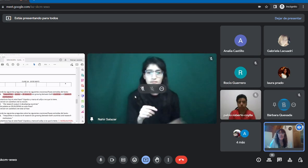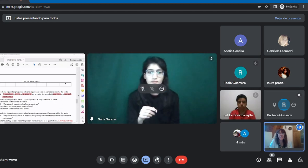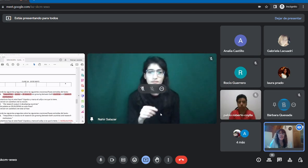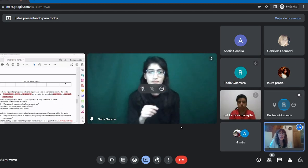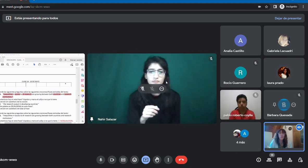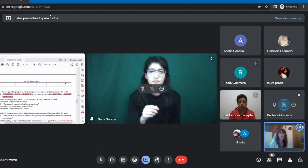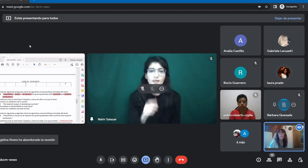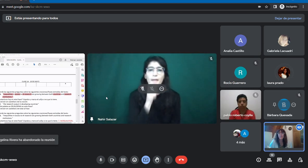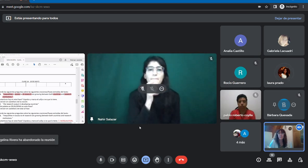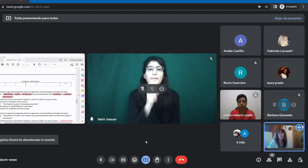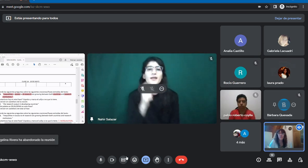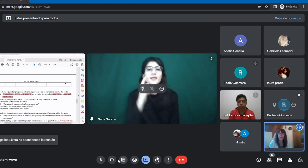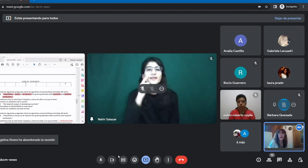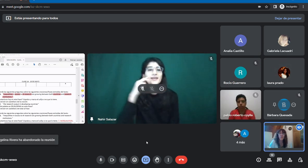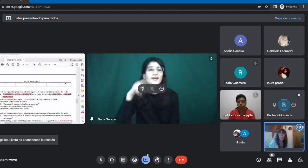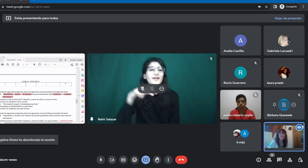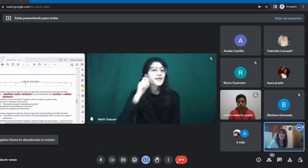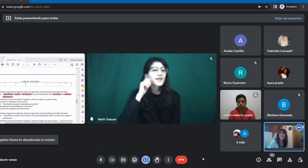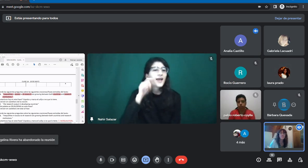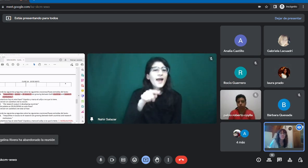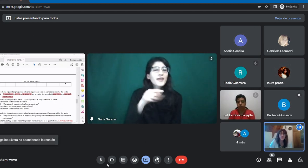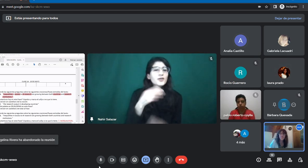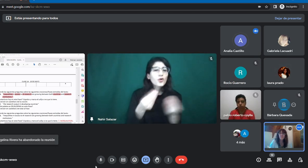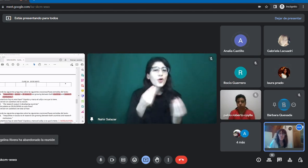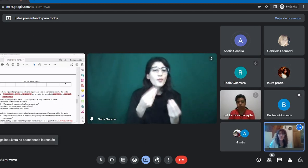un adjetivo o un premodificador, ¿sí?